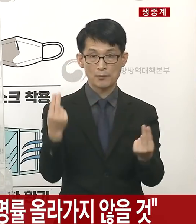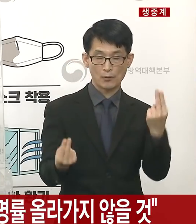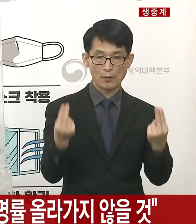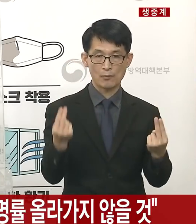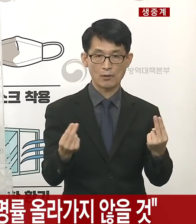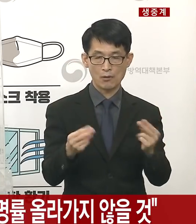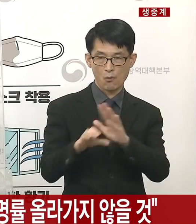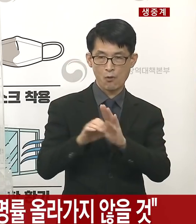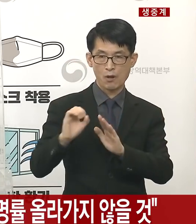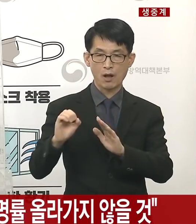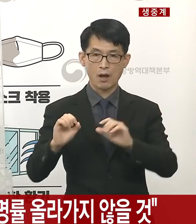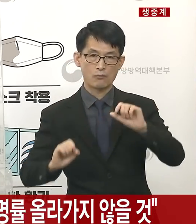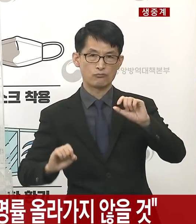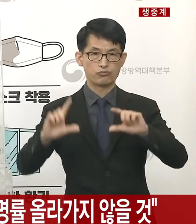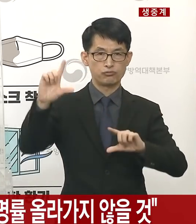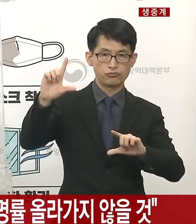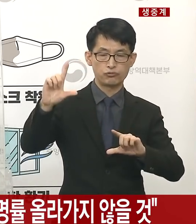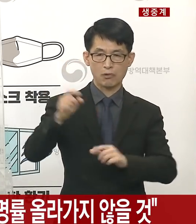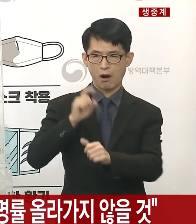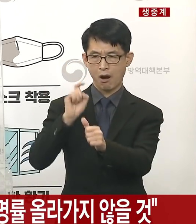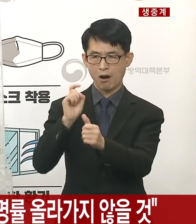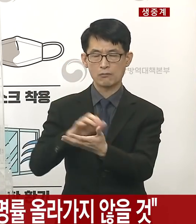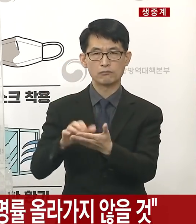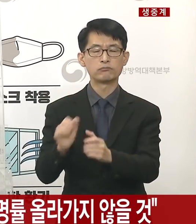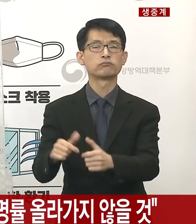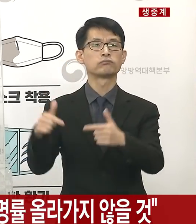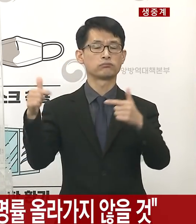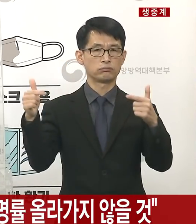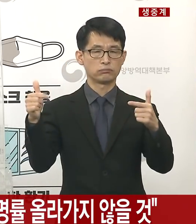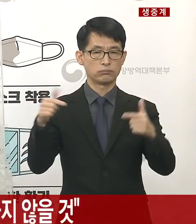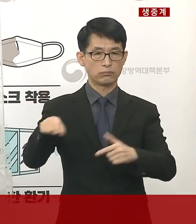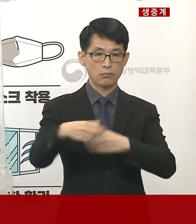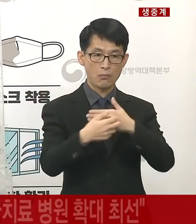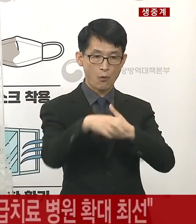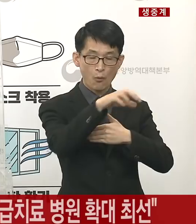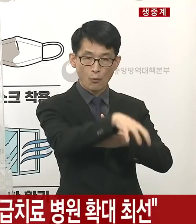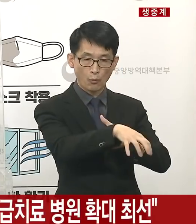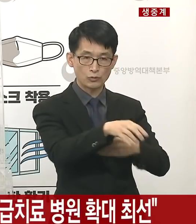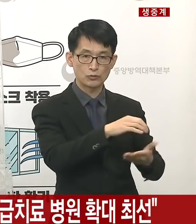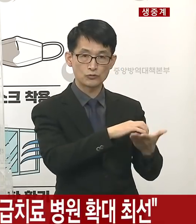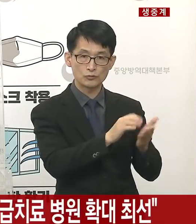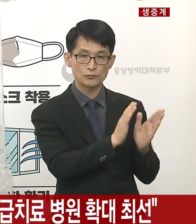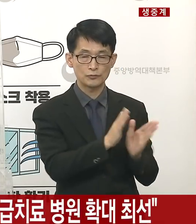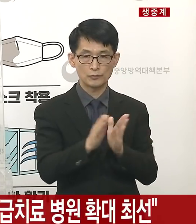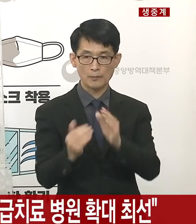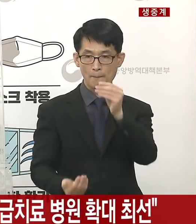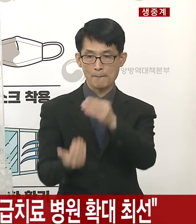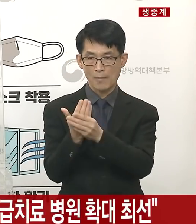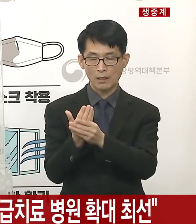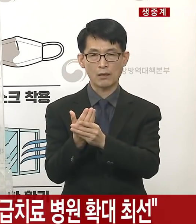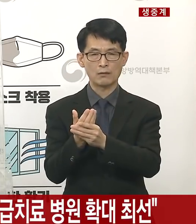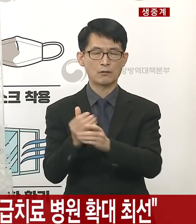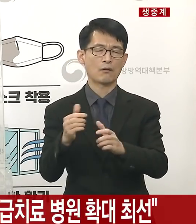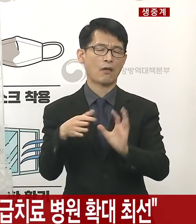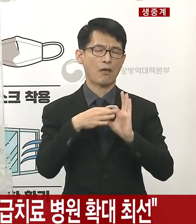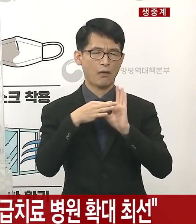오미크론의 우세화에 따른 확진자 수 증가로 의료 대응 역량 대비 발생 비율은 지속적으로 증가하고